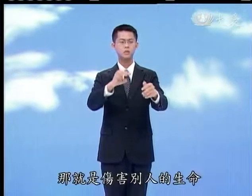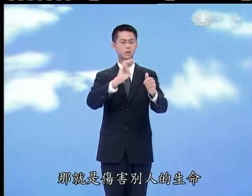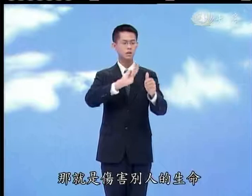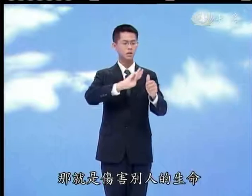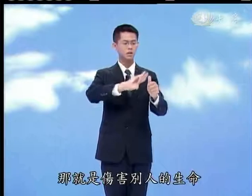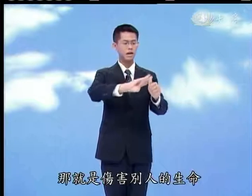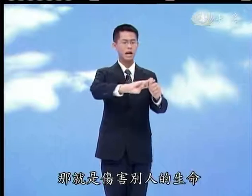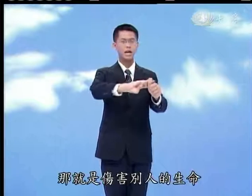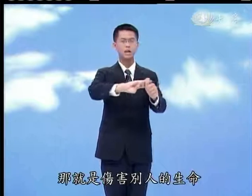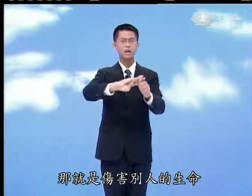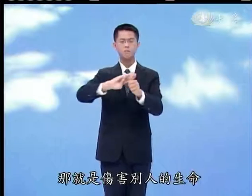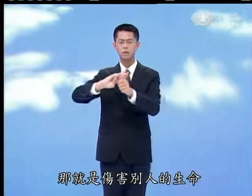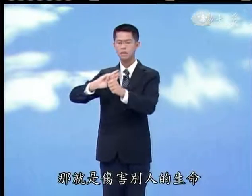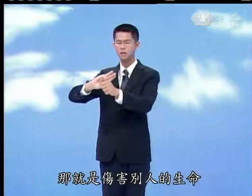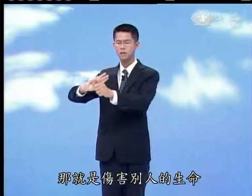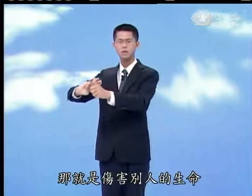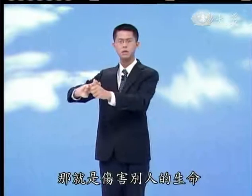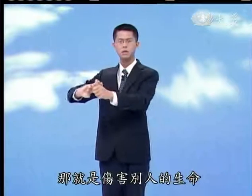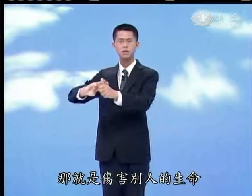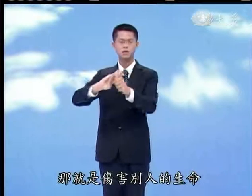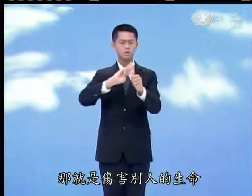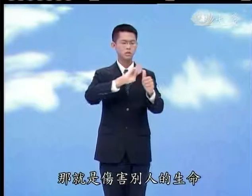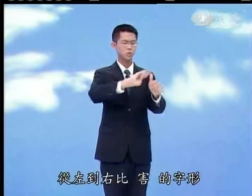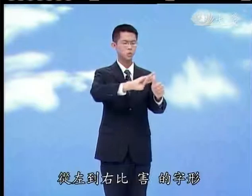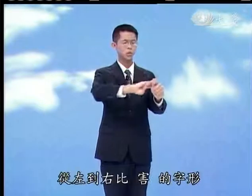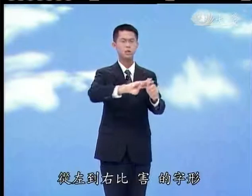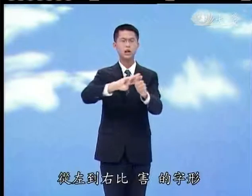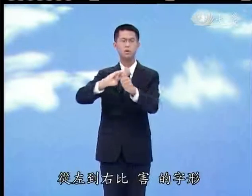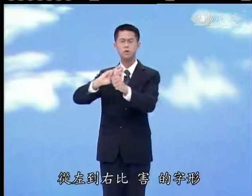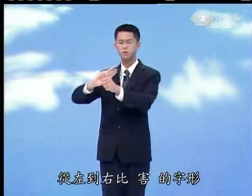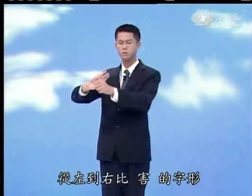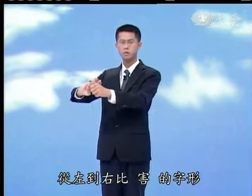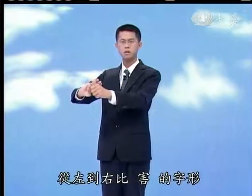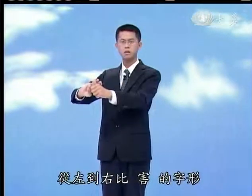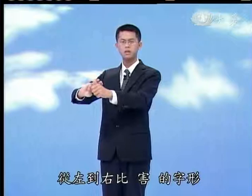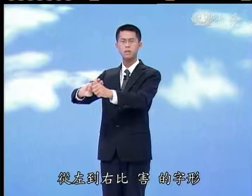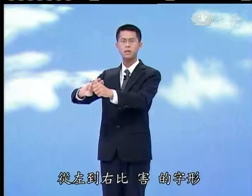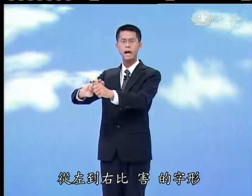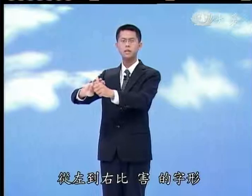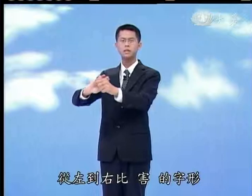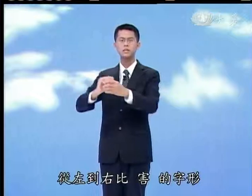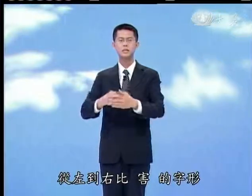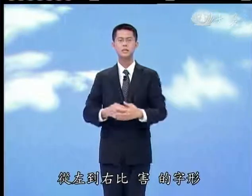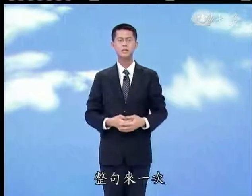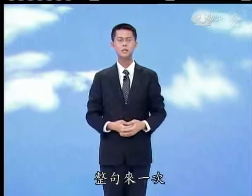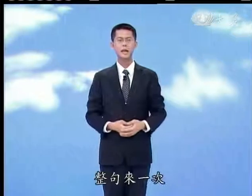是伤害别人的生命。从左到右，比害的字形，整句来一